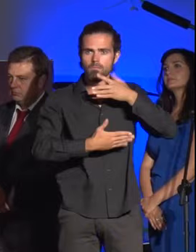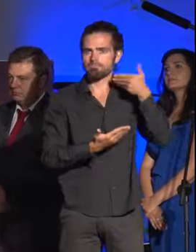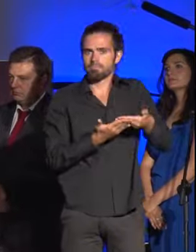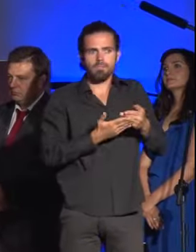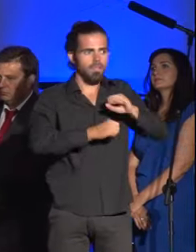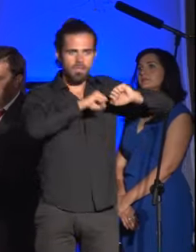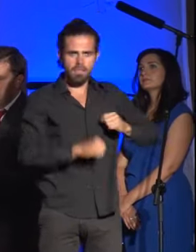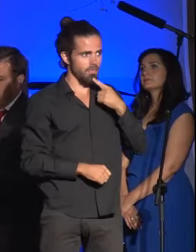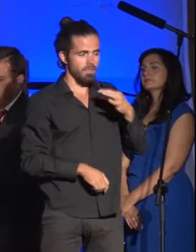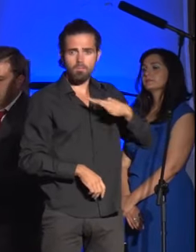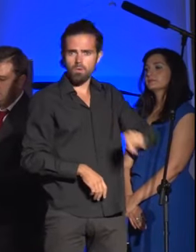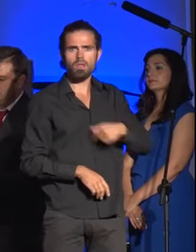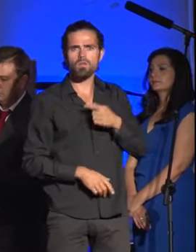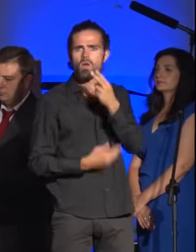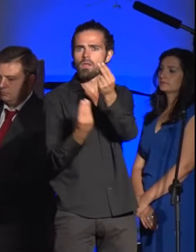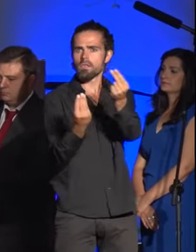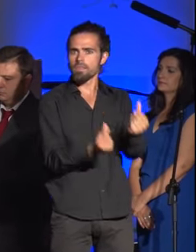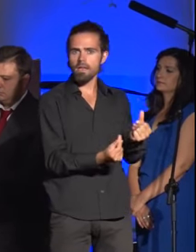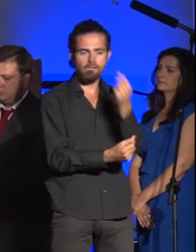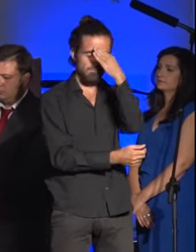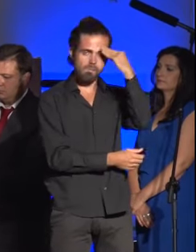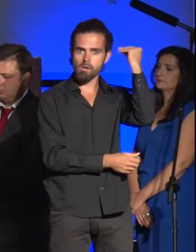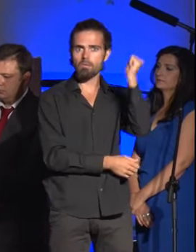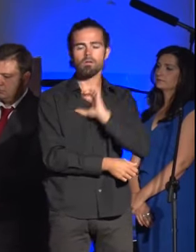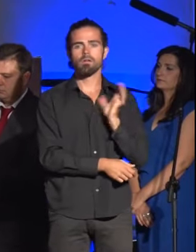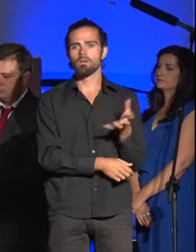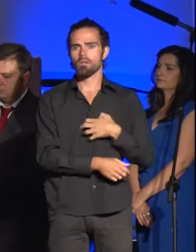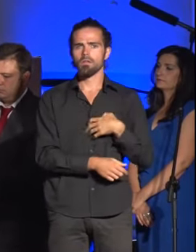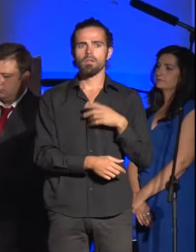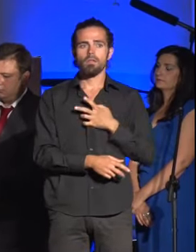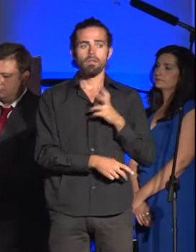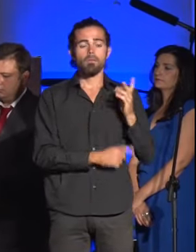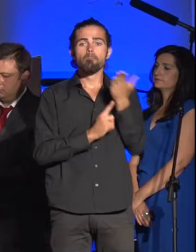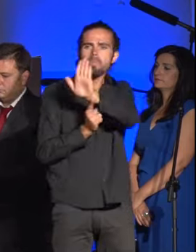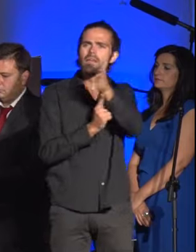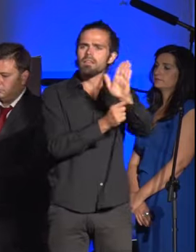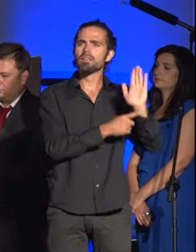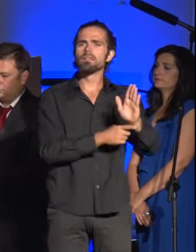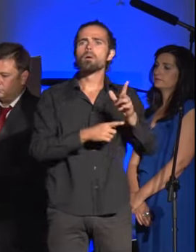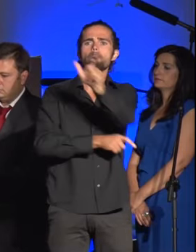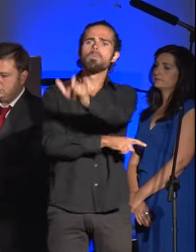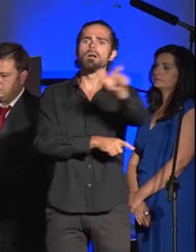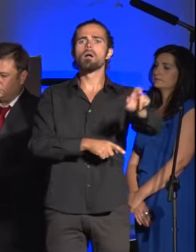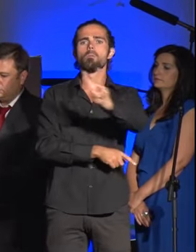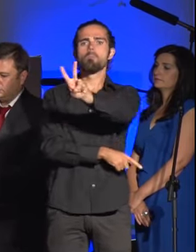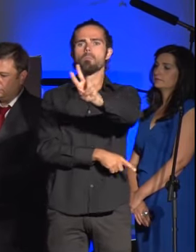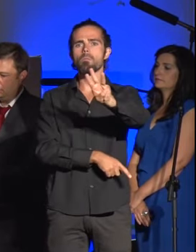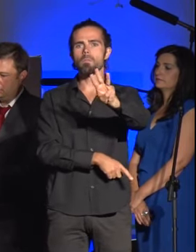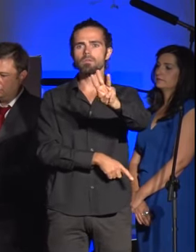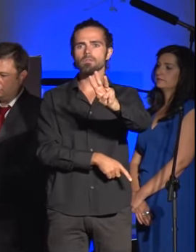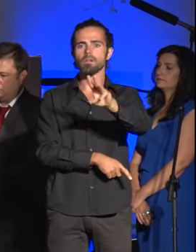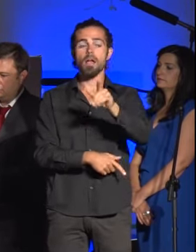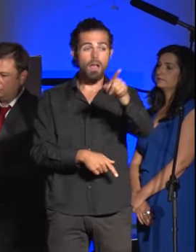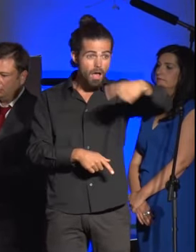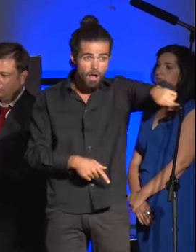vuestras vidas. Hasta aquí han llegado un total de 23 personas. A todos el agradecimiento sincero de la ciudad